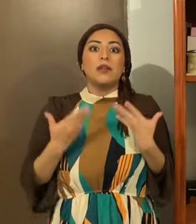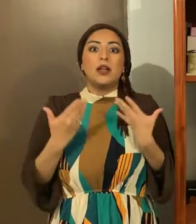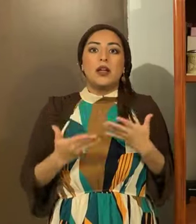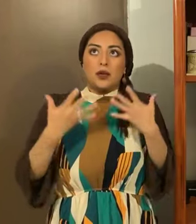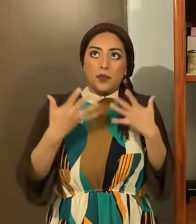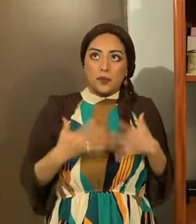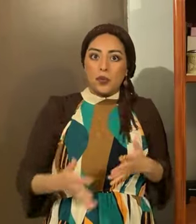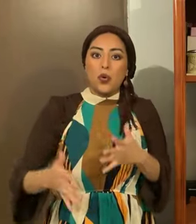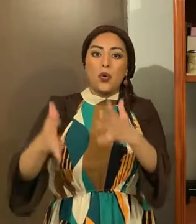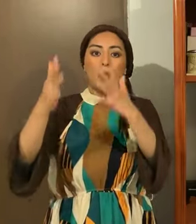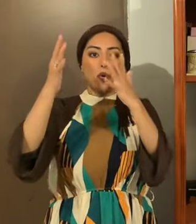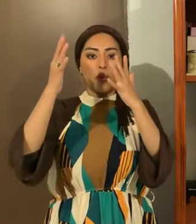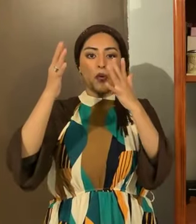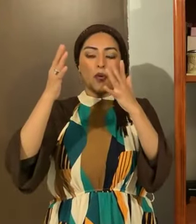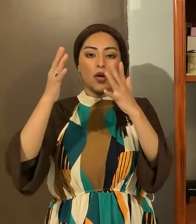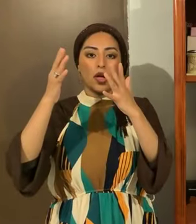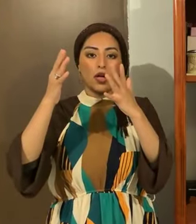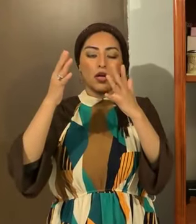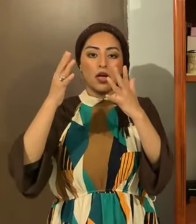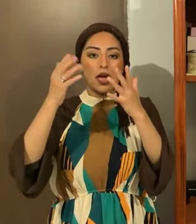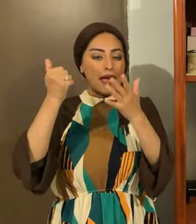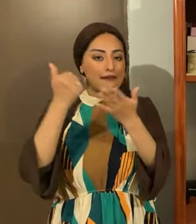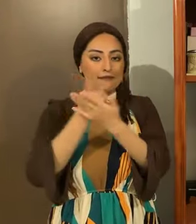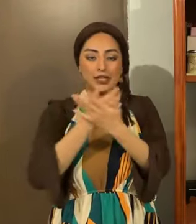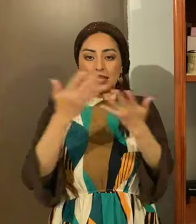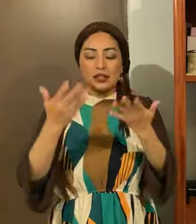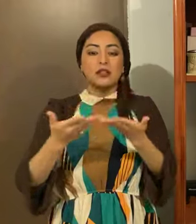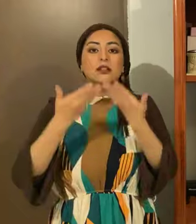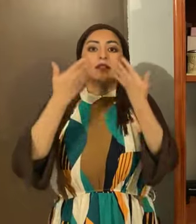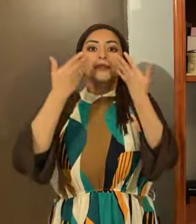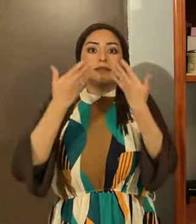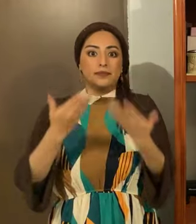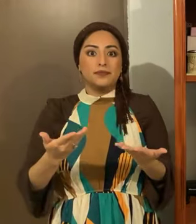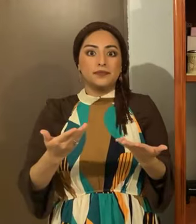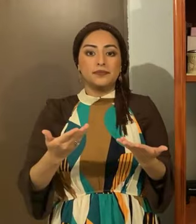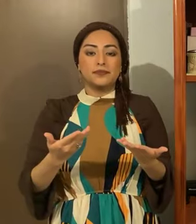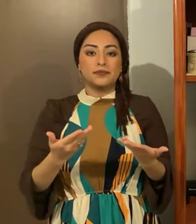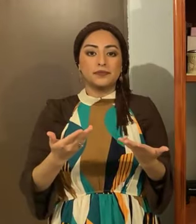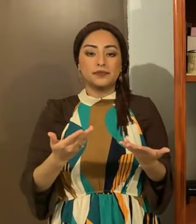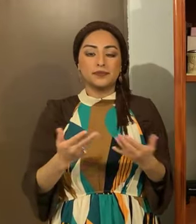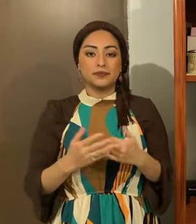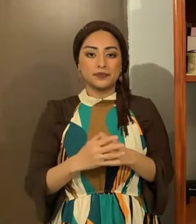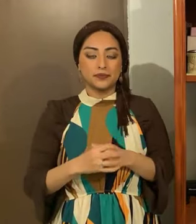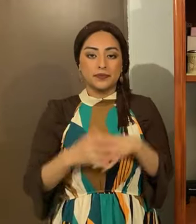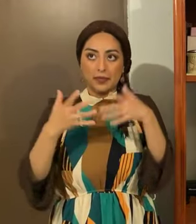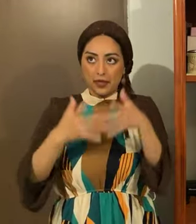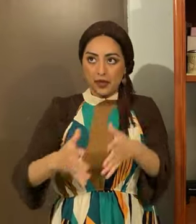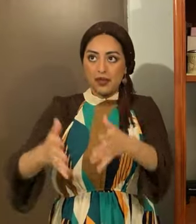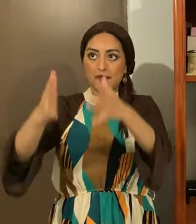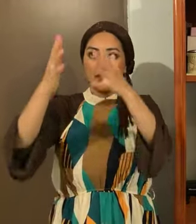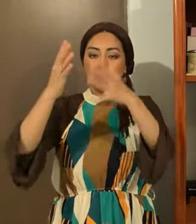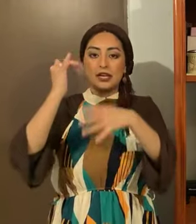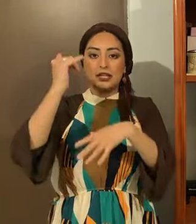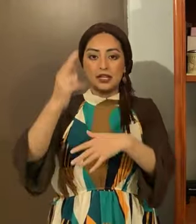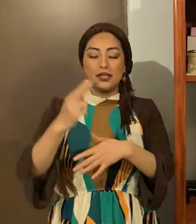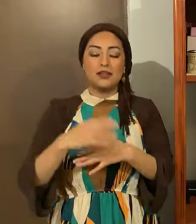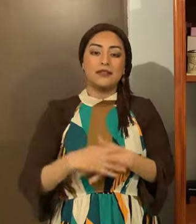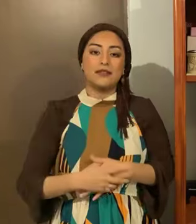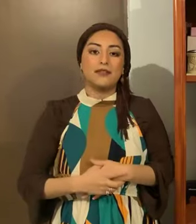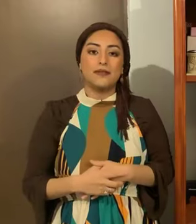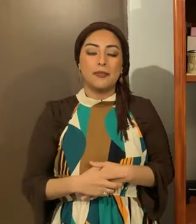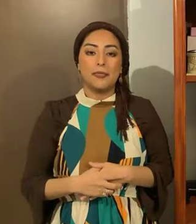Nuestros huesos, nuestras arterias, todo respira. ¿Qué no será el DNA? ¿Sí?